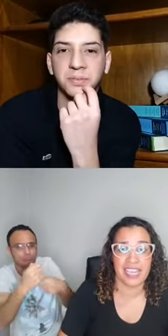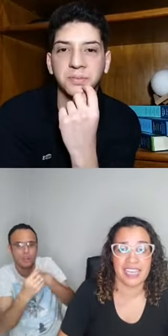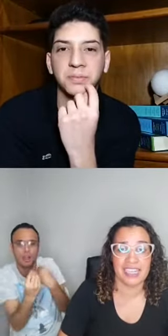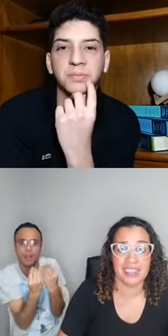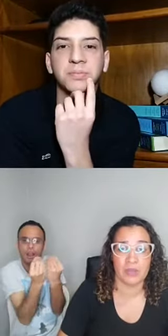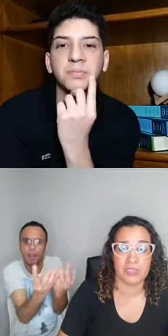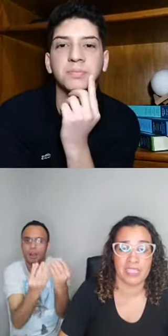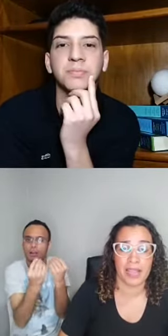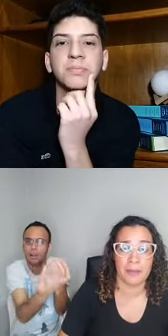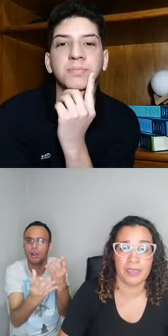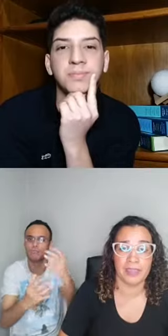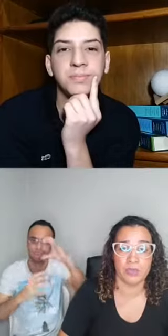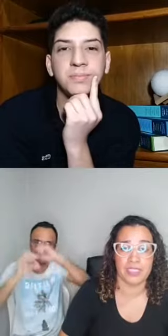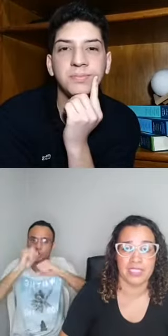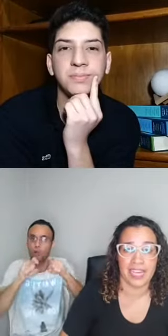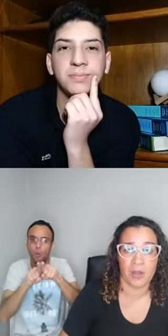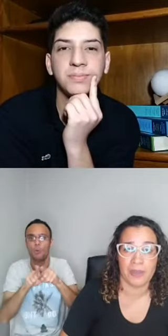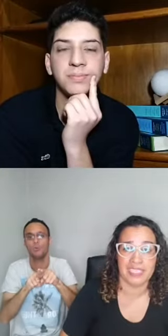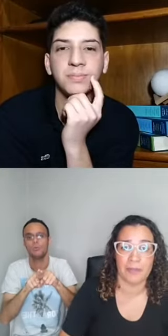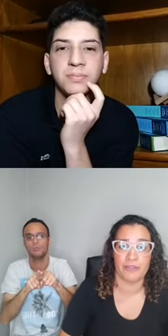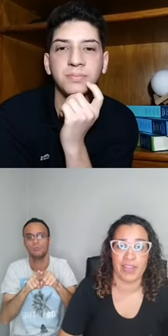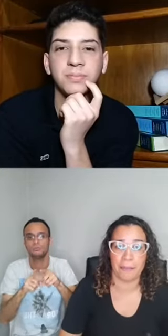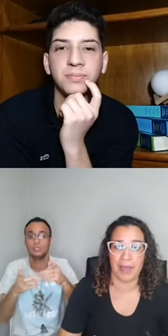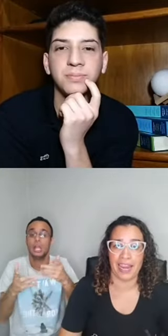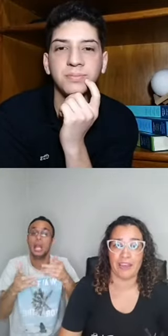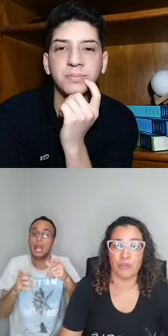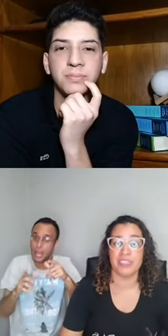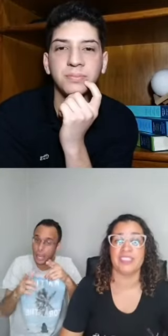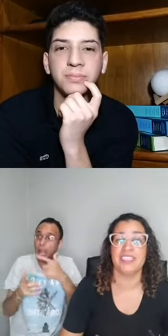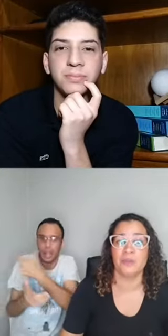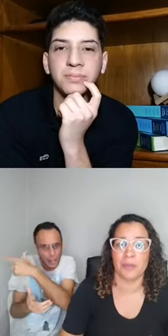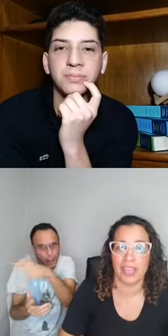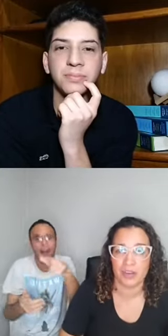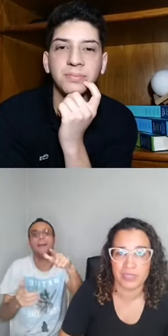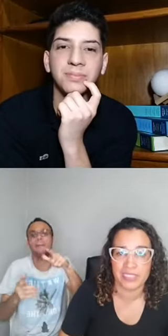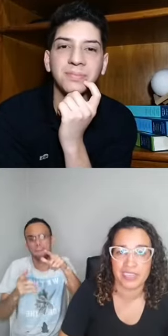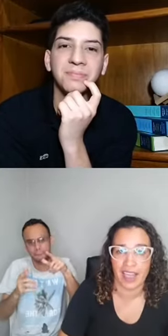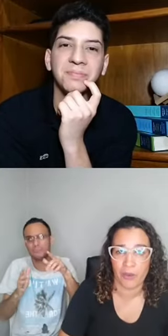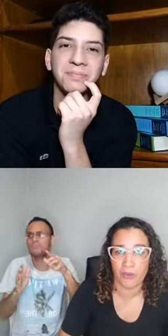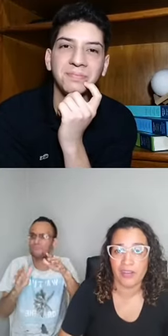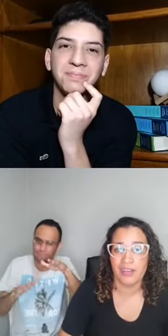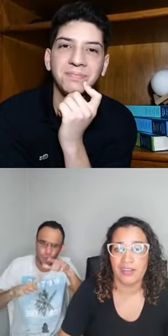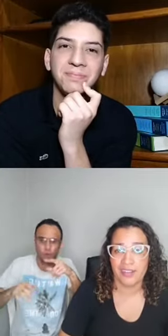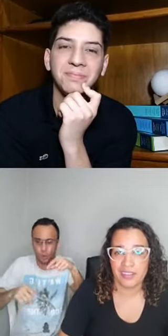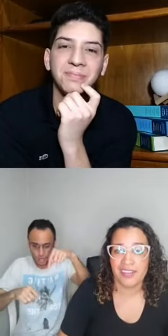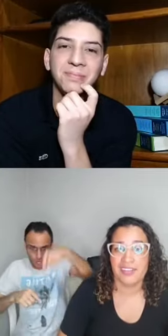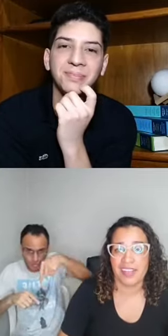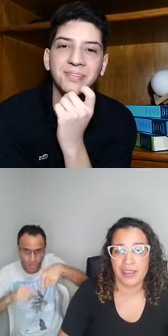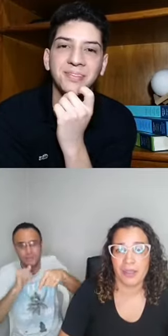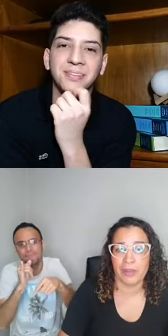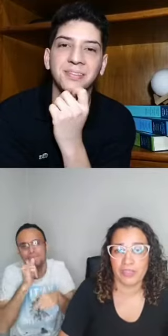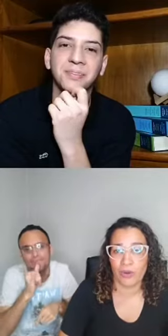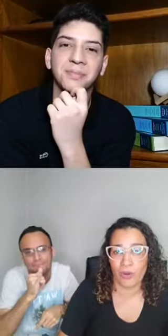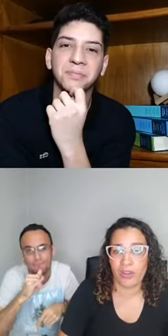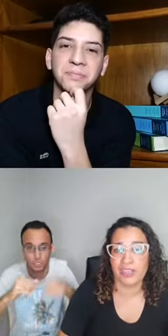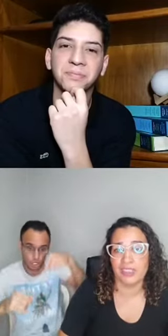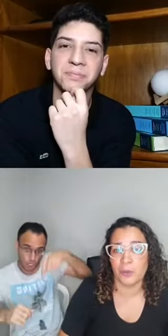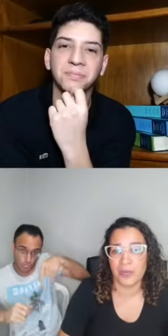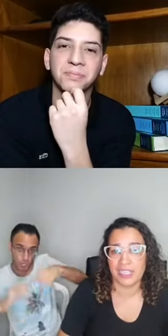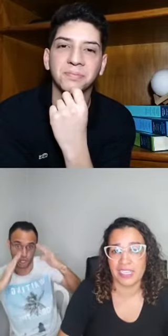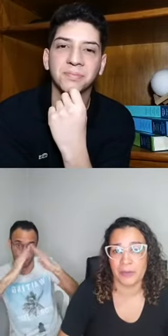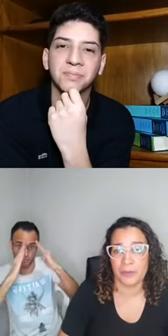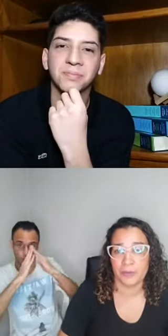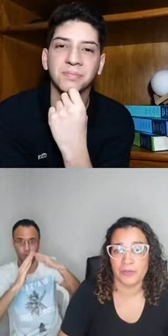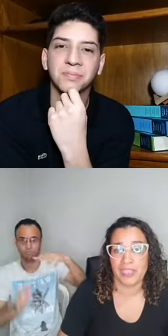vezes ela não sabe do sinal, mas ela me fala a palavra, eu ensino para ela um sinal, né, que é uma troca. Então,